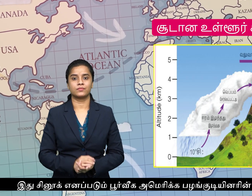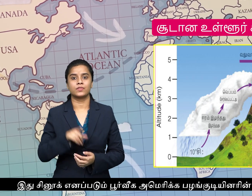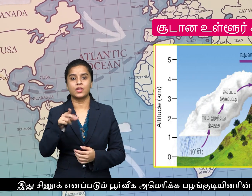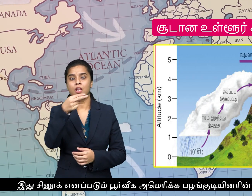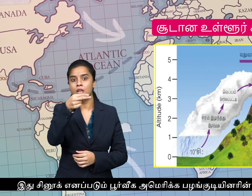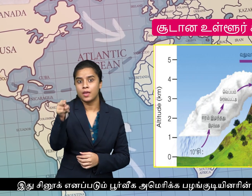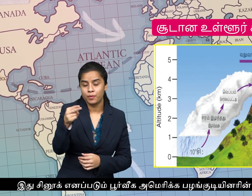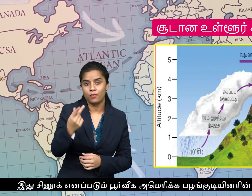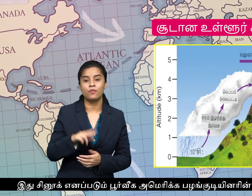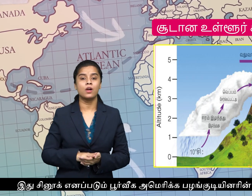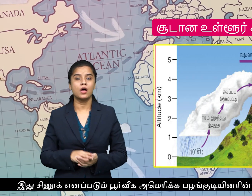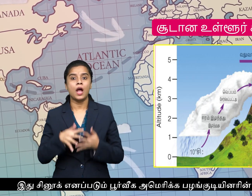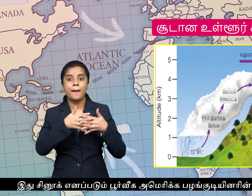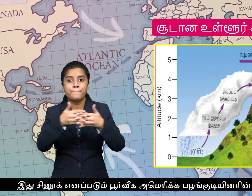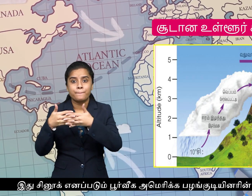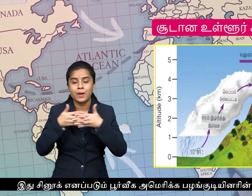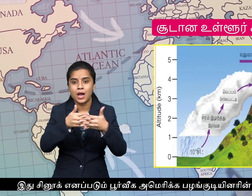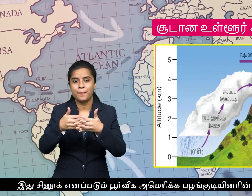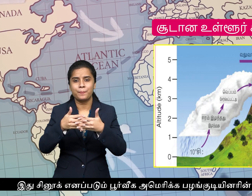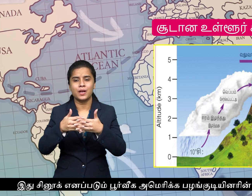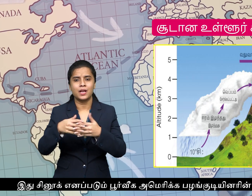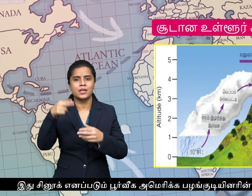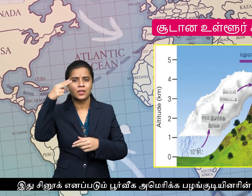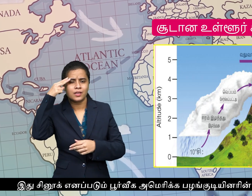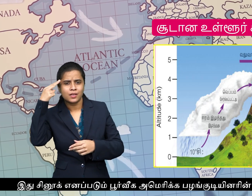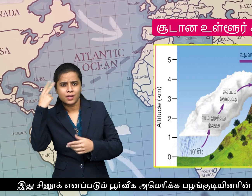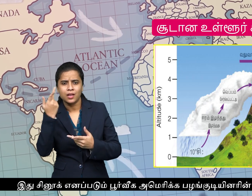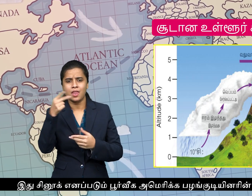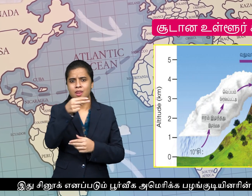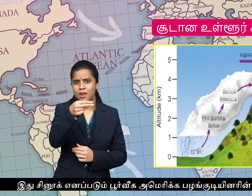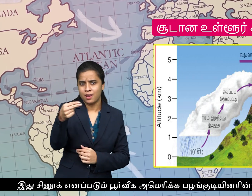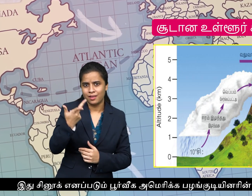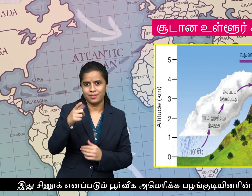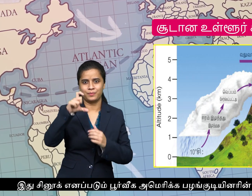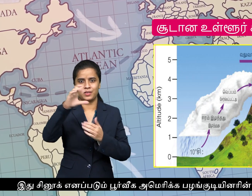இது சினூக் எனப்படும் பூர்வீக அமெரிக்க பழங்குடியினரின் பெயர்.